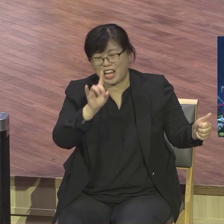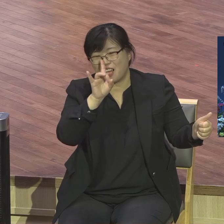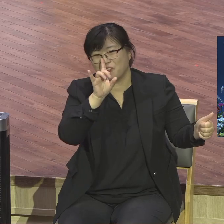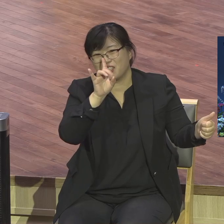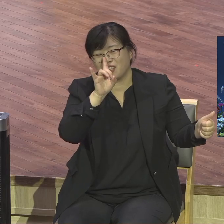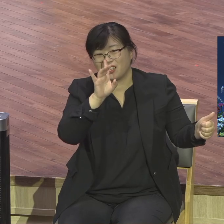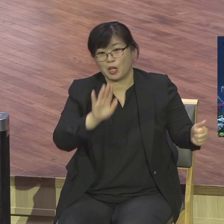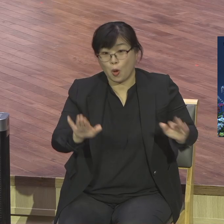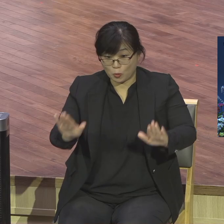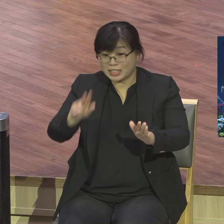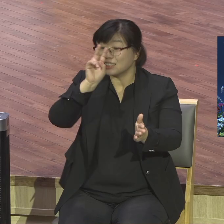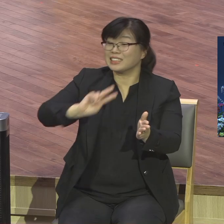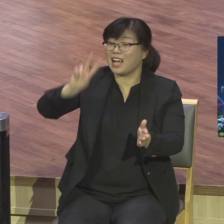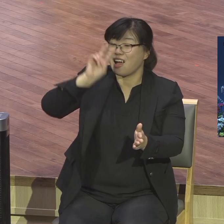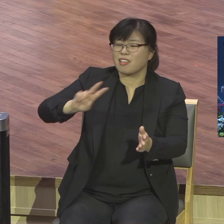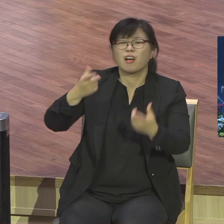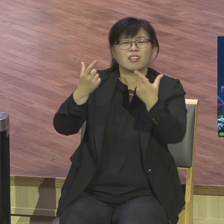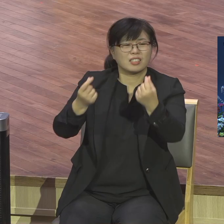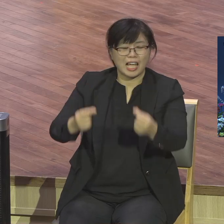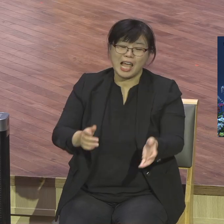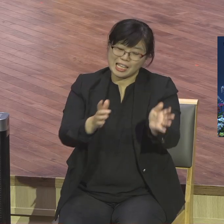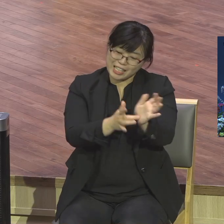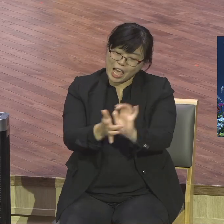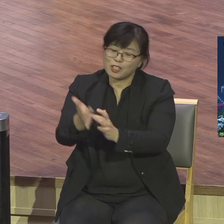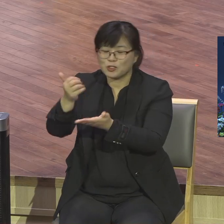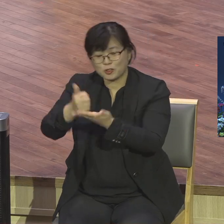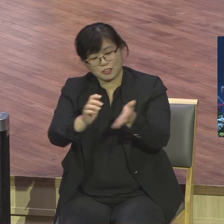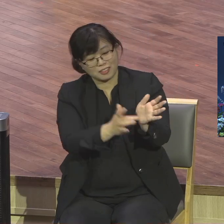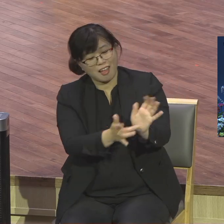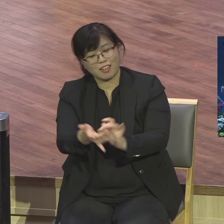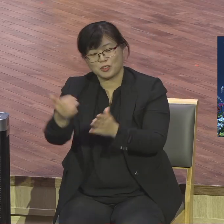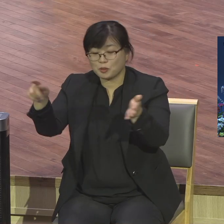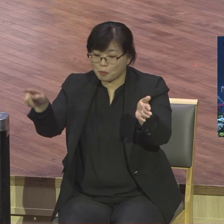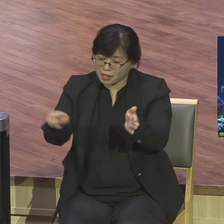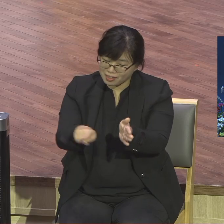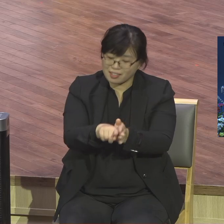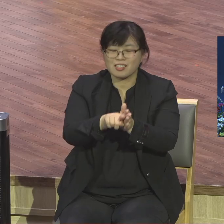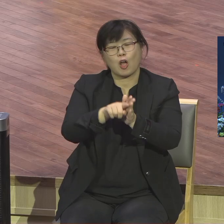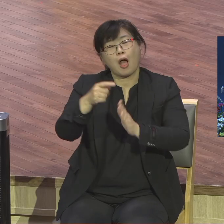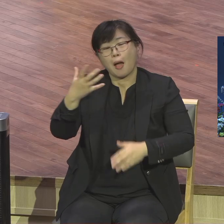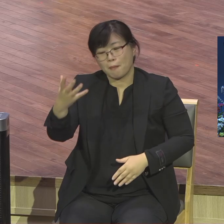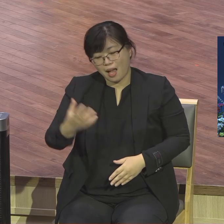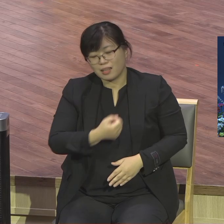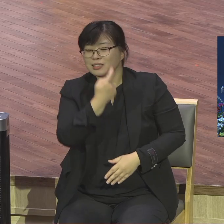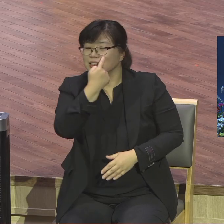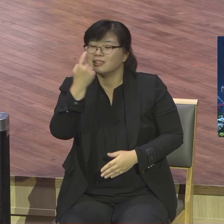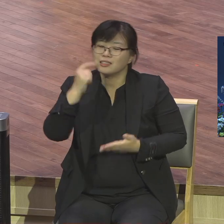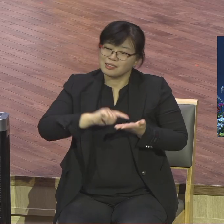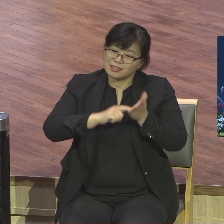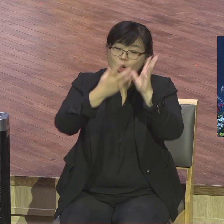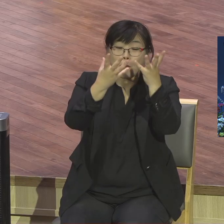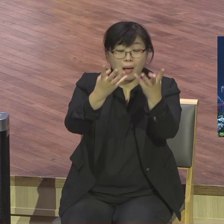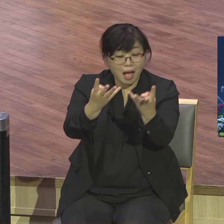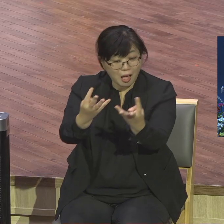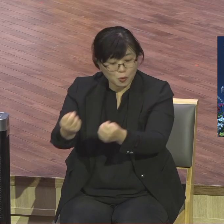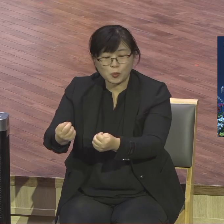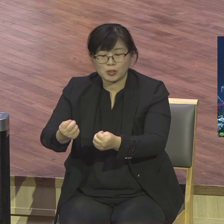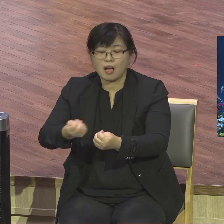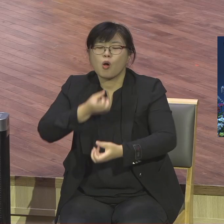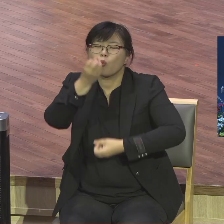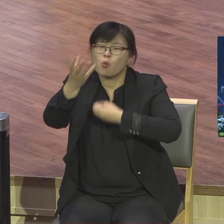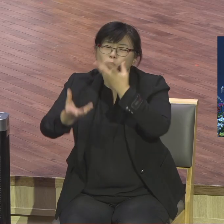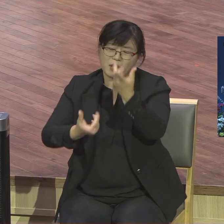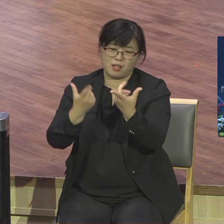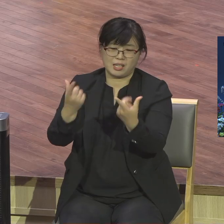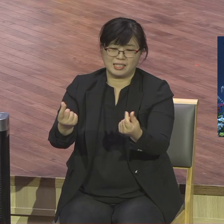믿는 거 받은 증거가 많도다 우리 안경모드 성도들 매 예배 때마다 이유 없어 나를